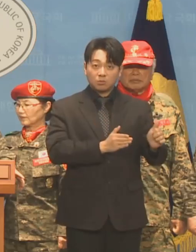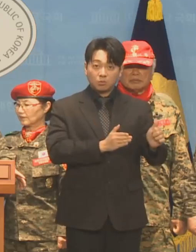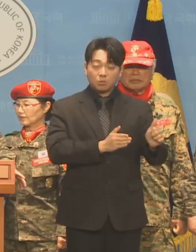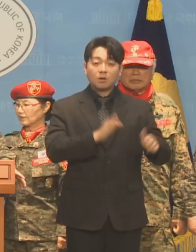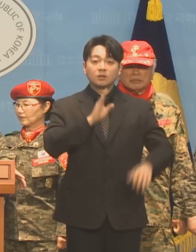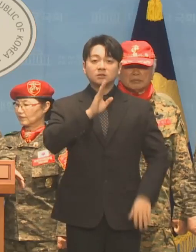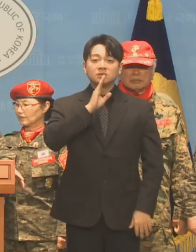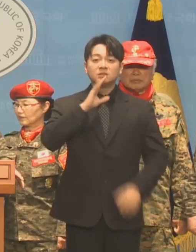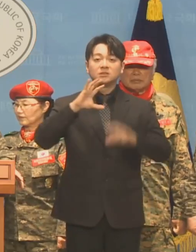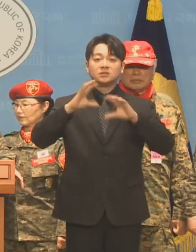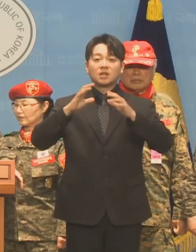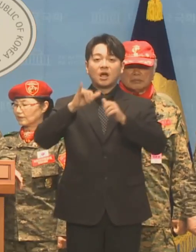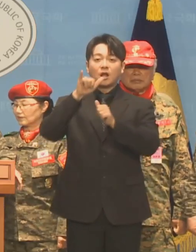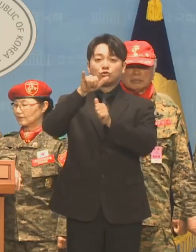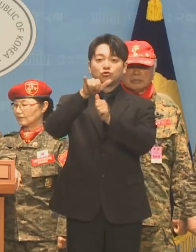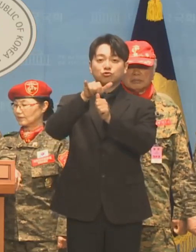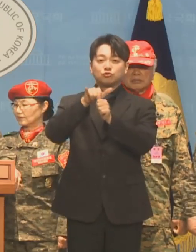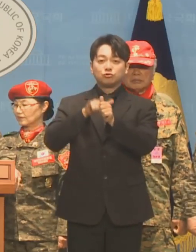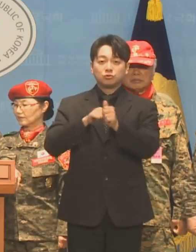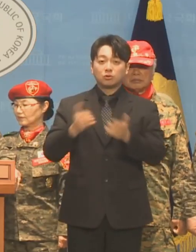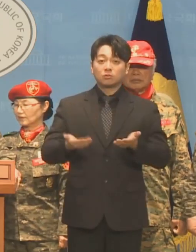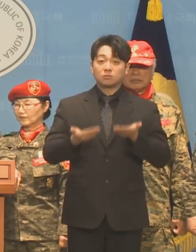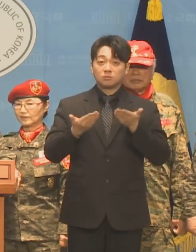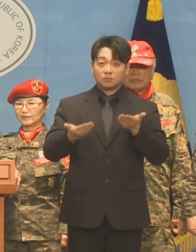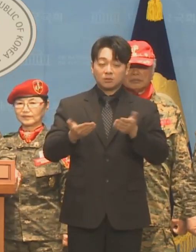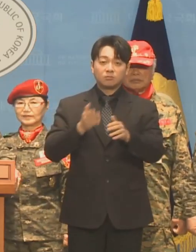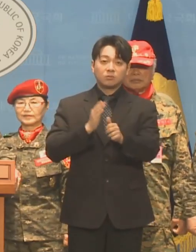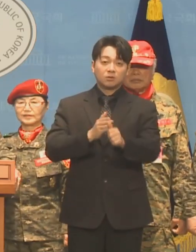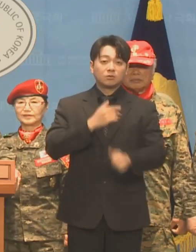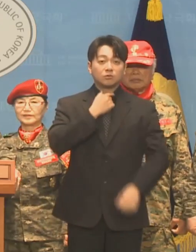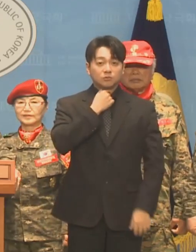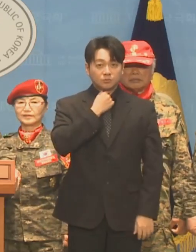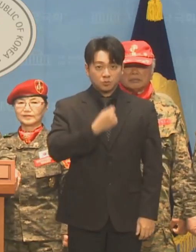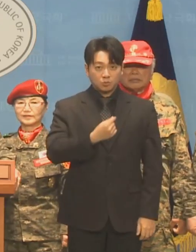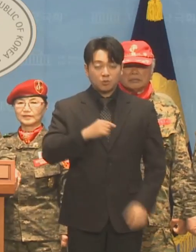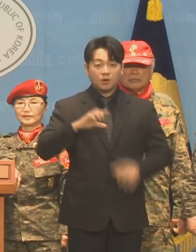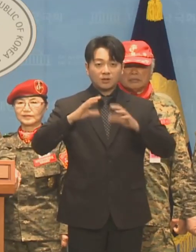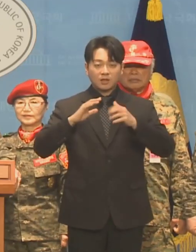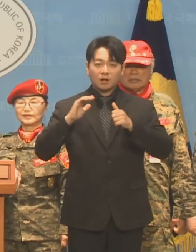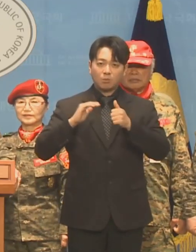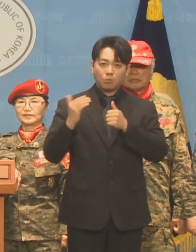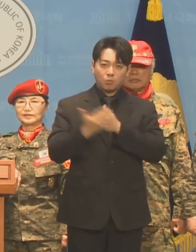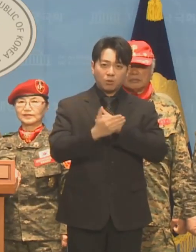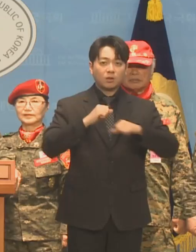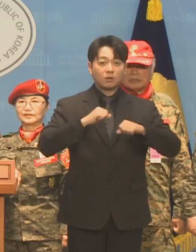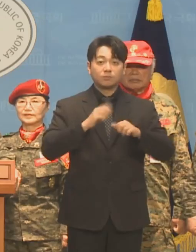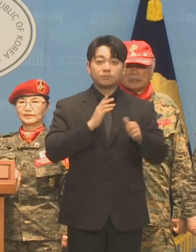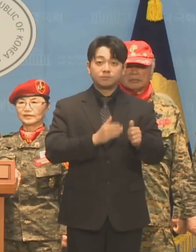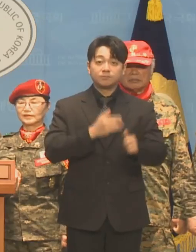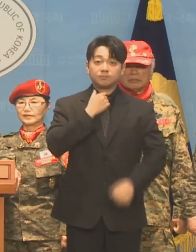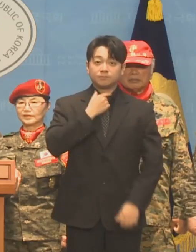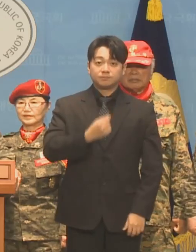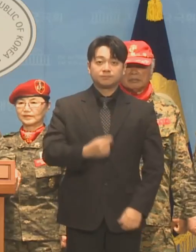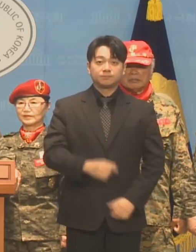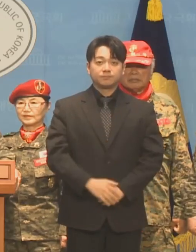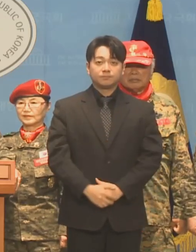호국 충성을 다하며 나라를 지키는 해병대가 되어주길 당부하는 바이다.